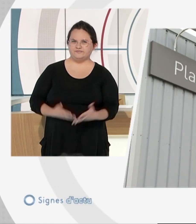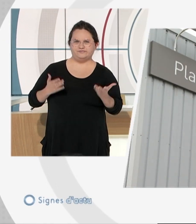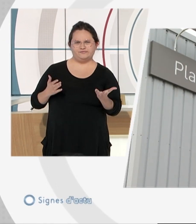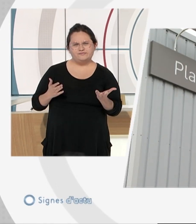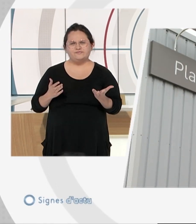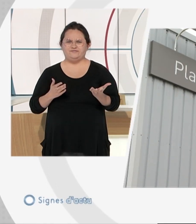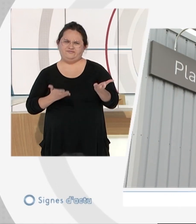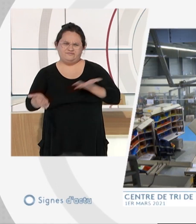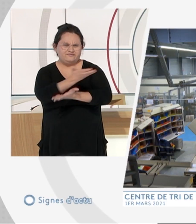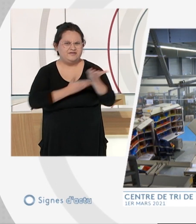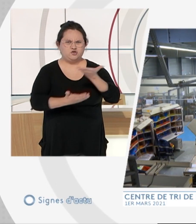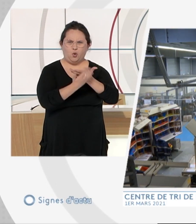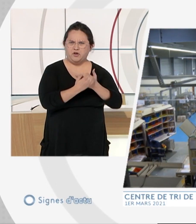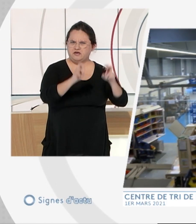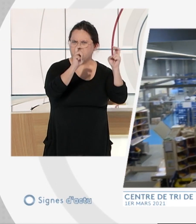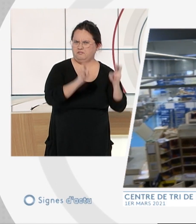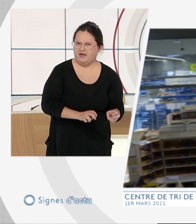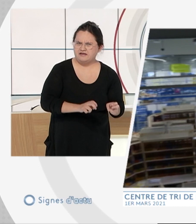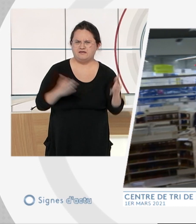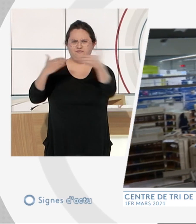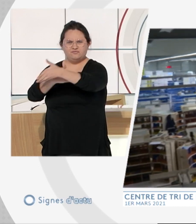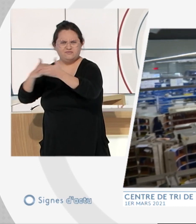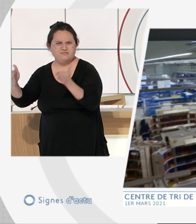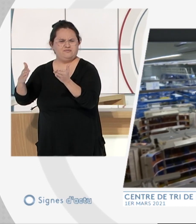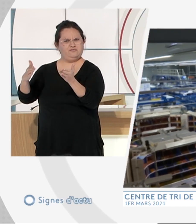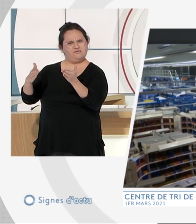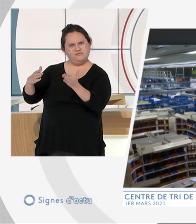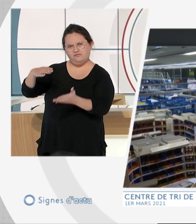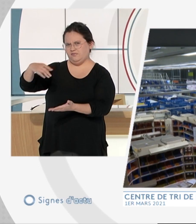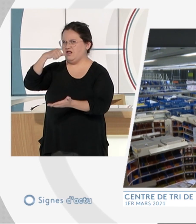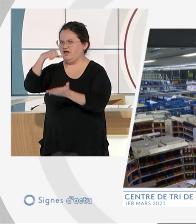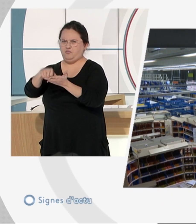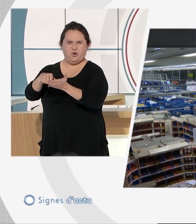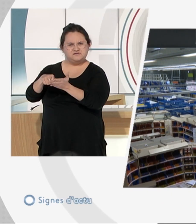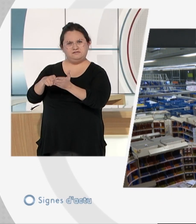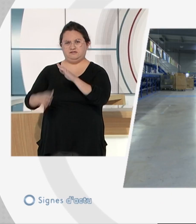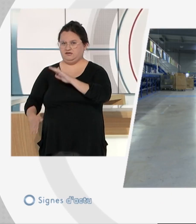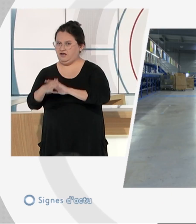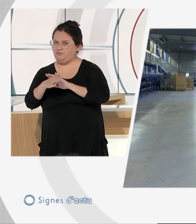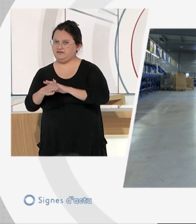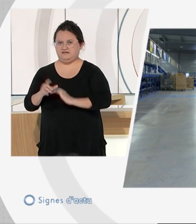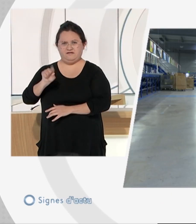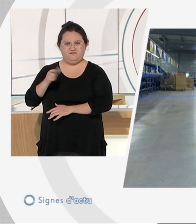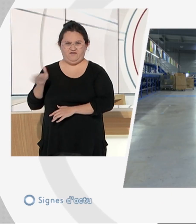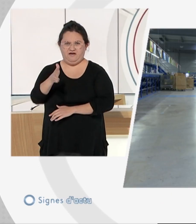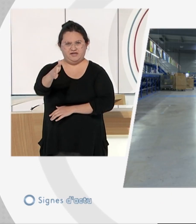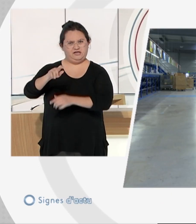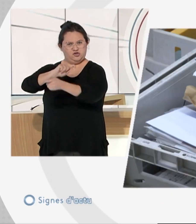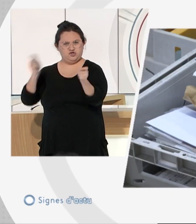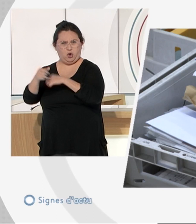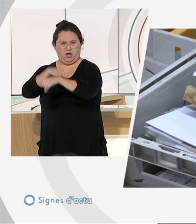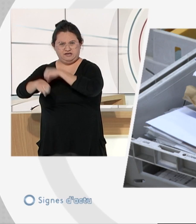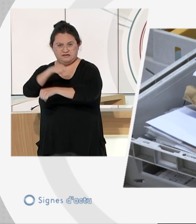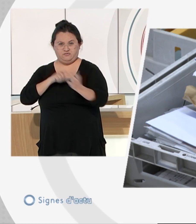Face à la baisse du trafic du courrier, la Poste se réorganise. À partir du 20 avril, par exemple, les tournées dans le Pays Basque, à